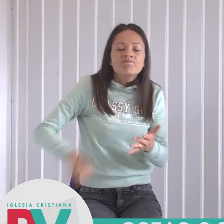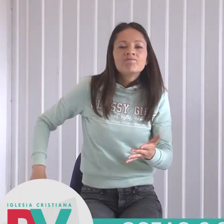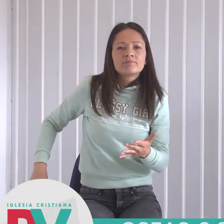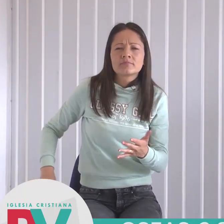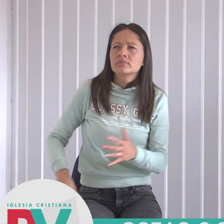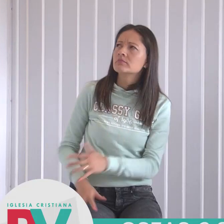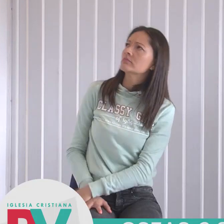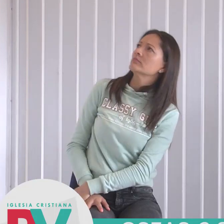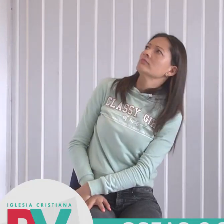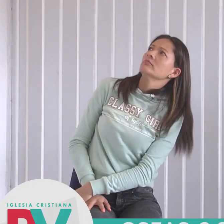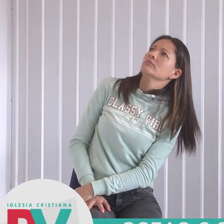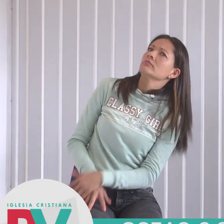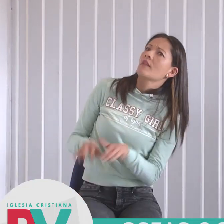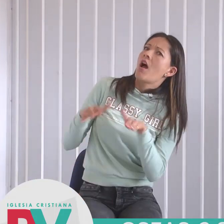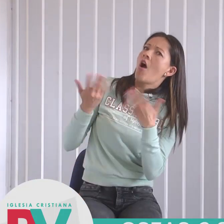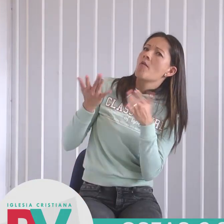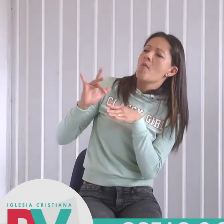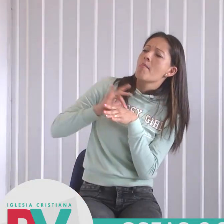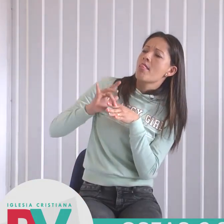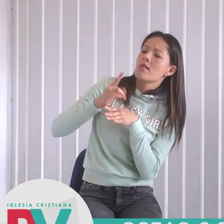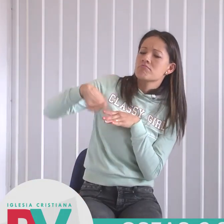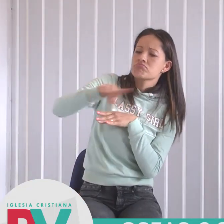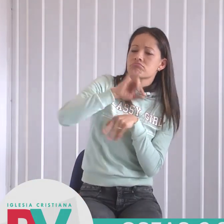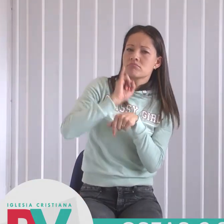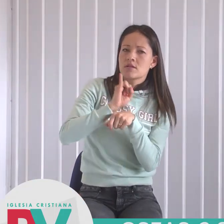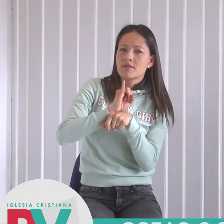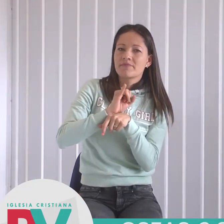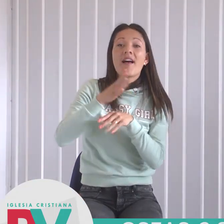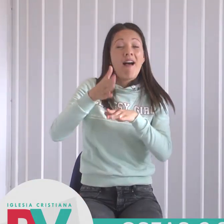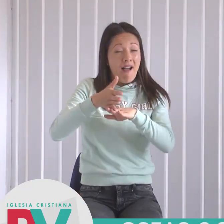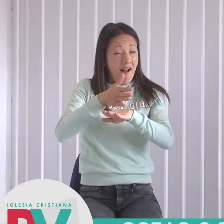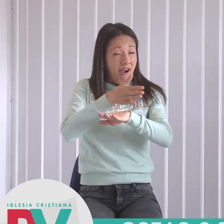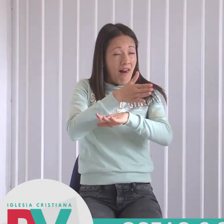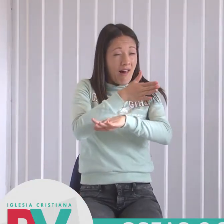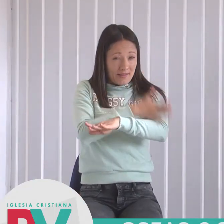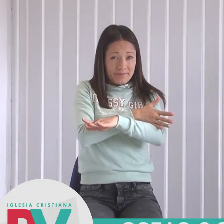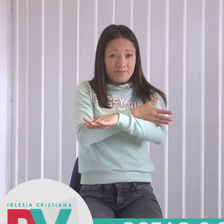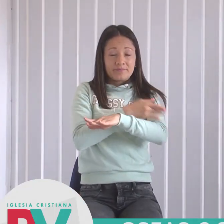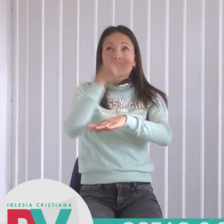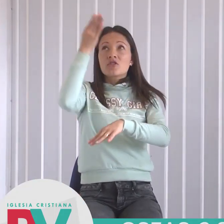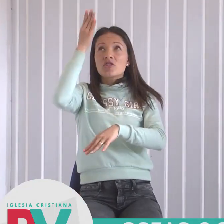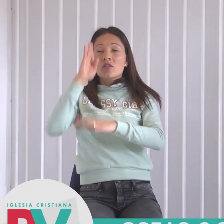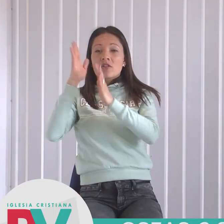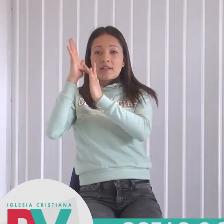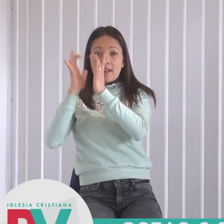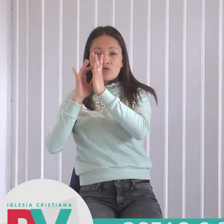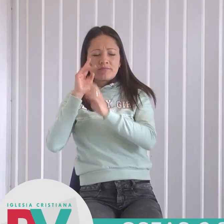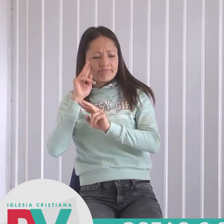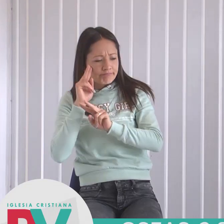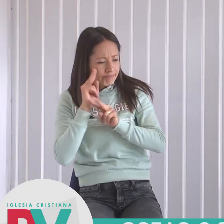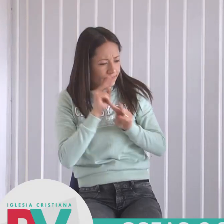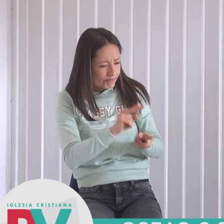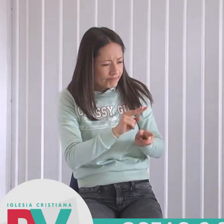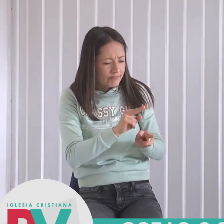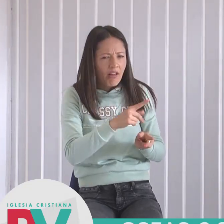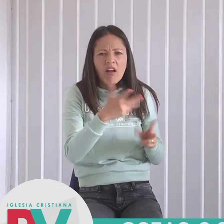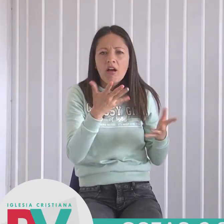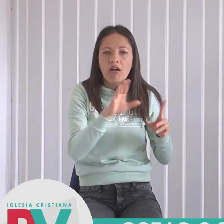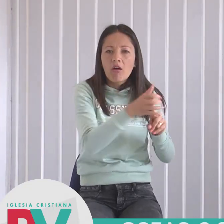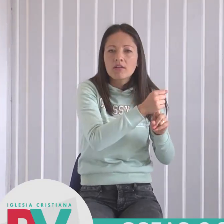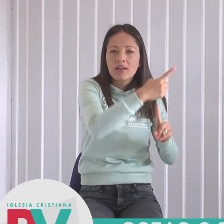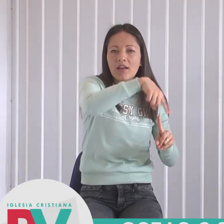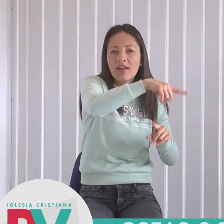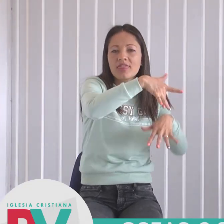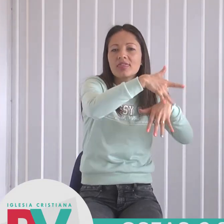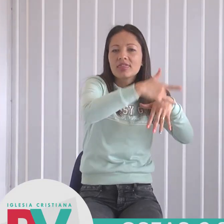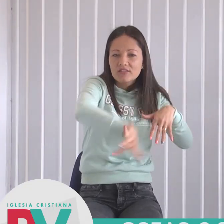se aplica a la iglesia? Pues iglesia, ¿cómo nos encontró el Señor Jesucristo cuando lo vimos por primera vez?